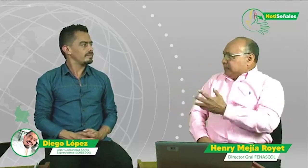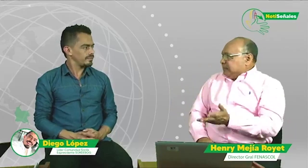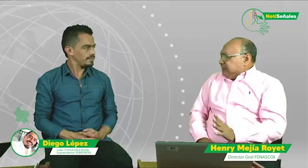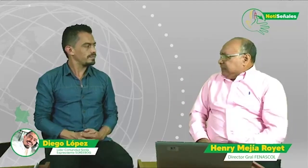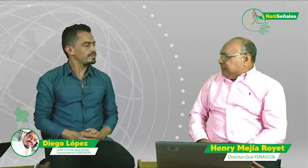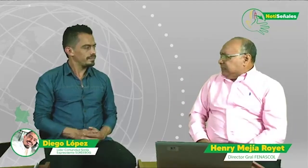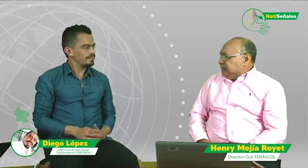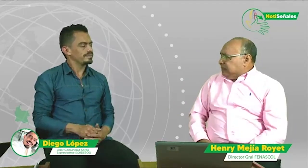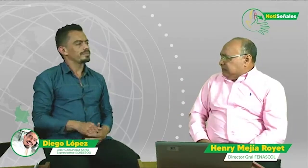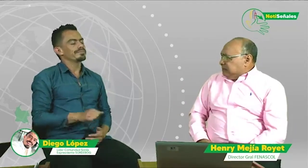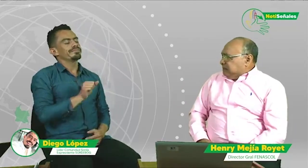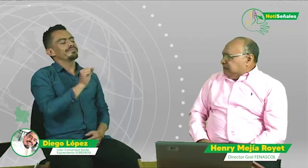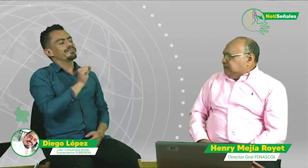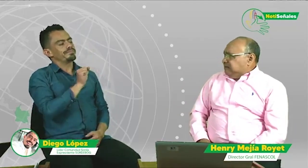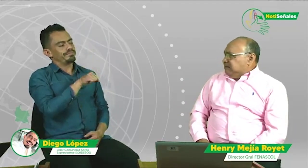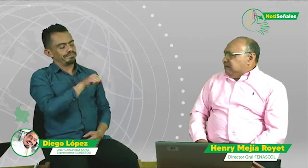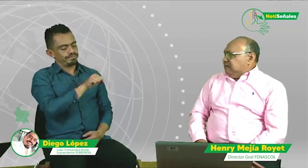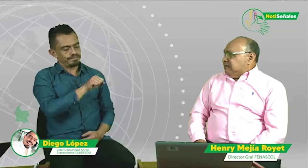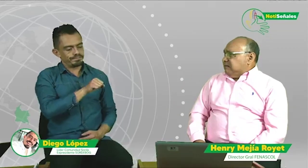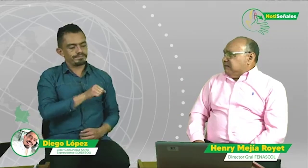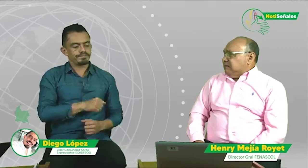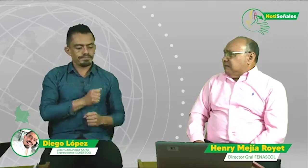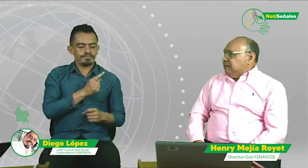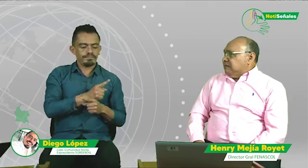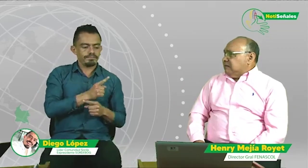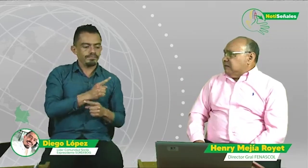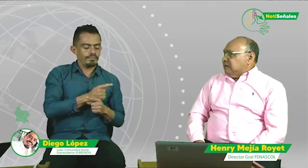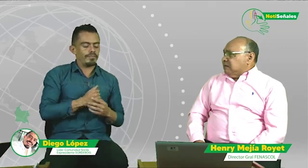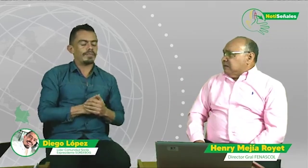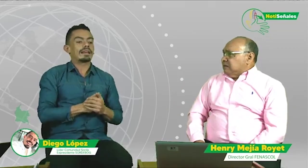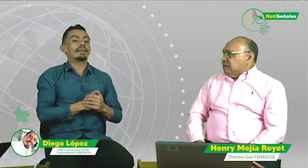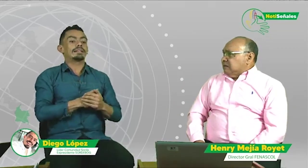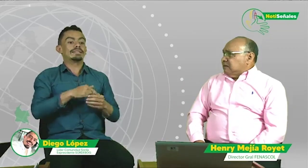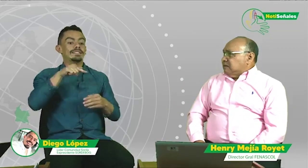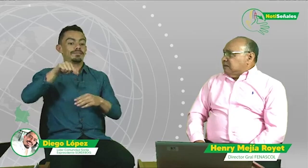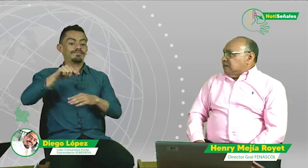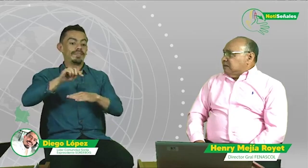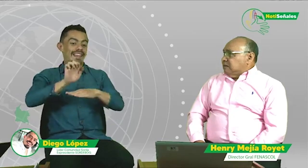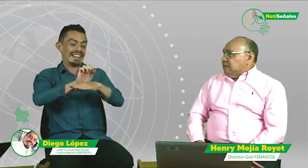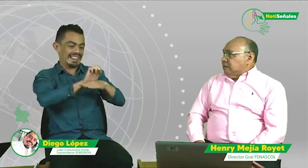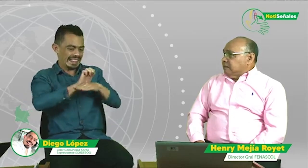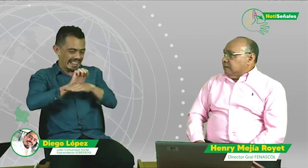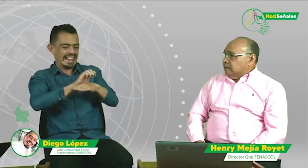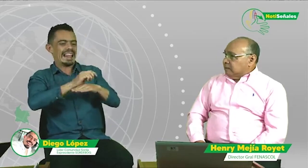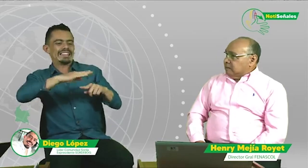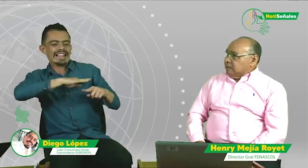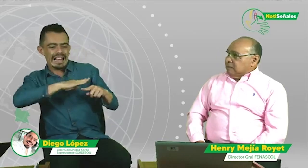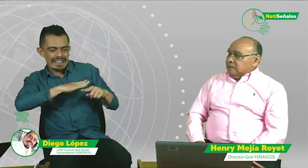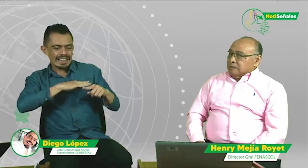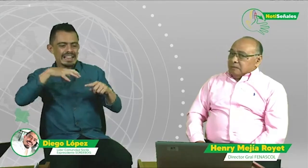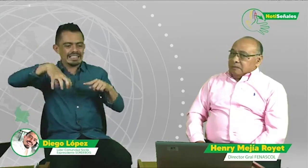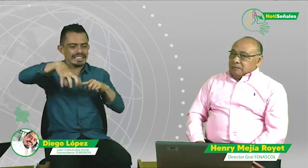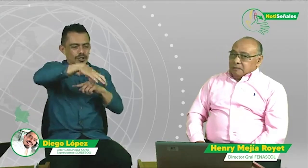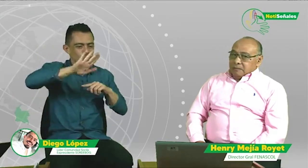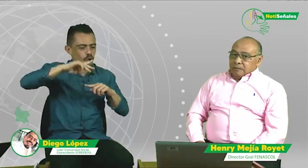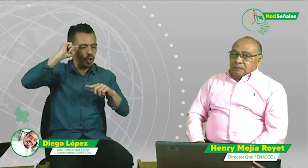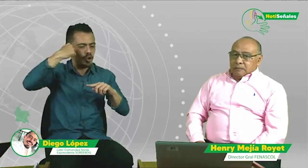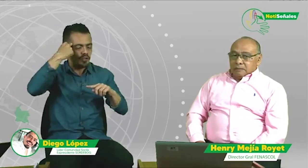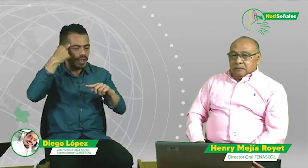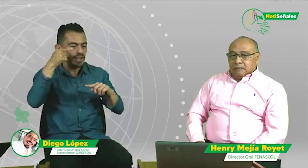confía en contratar a los docentes sordos, quizás por su manejo de la lengua española. Sí, Henry. Muchas de las